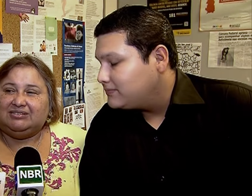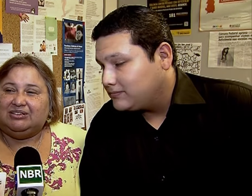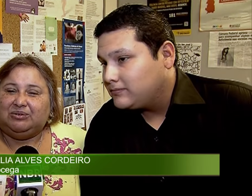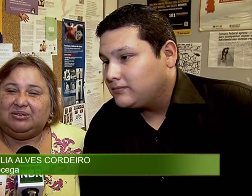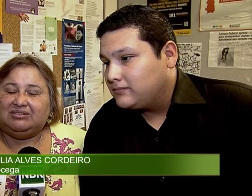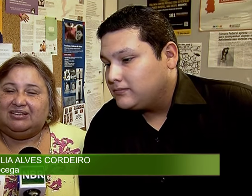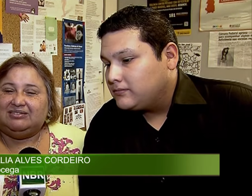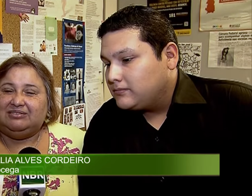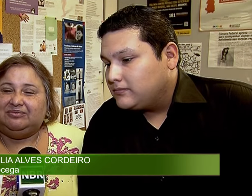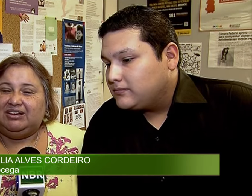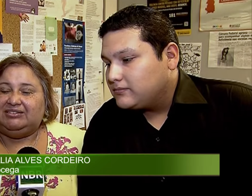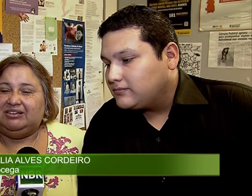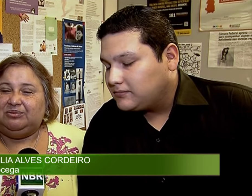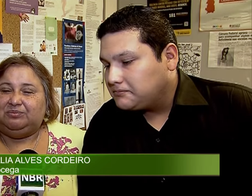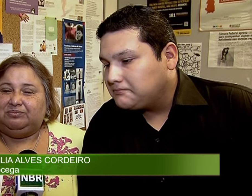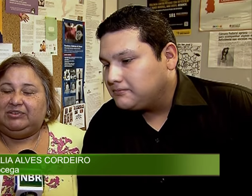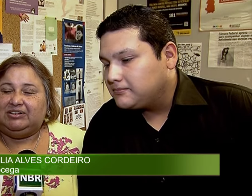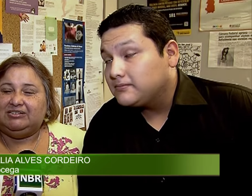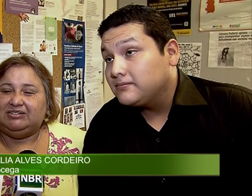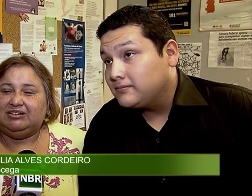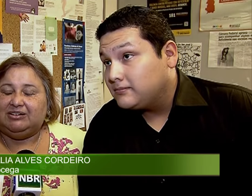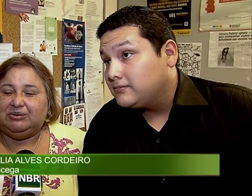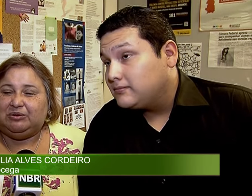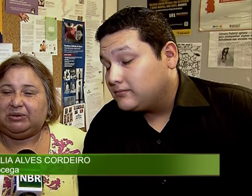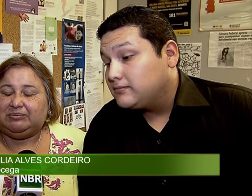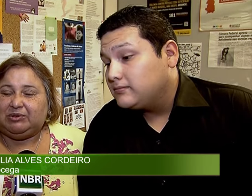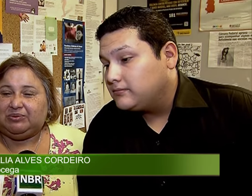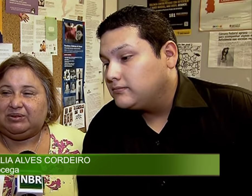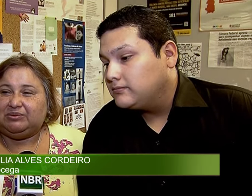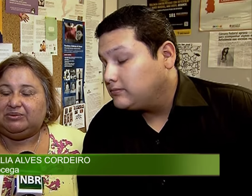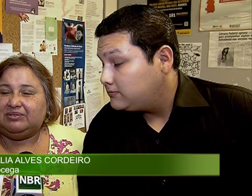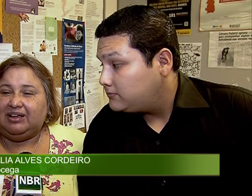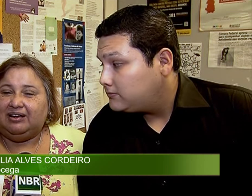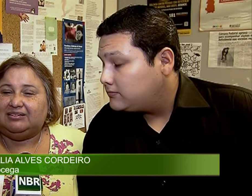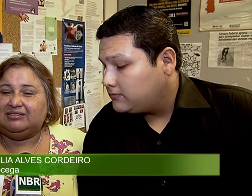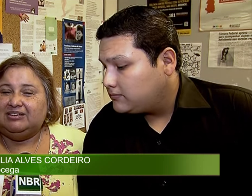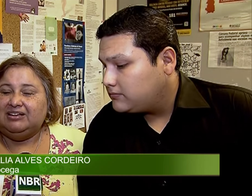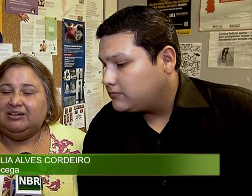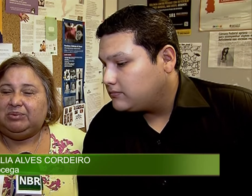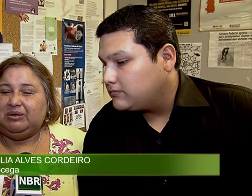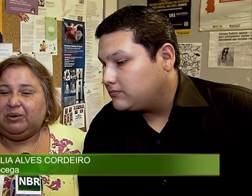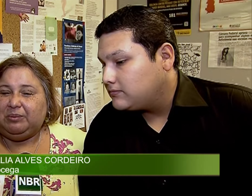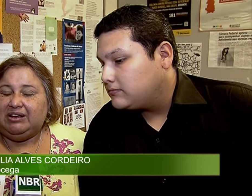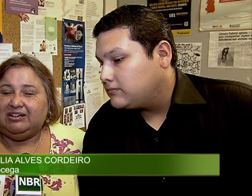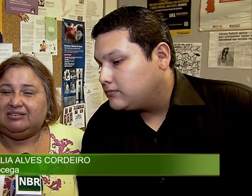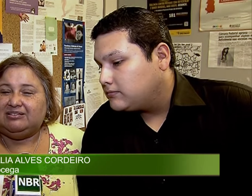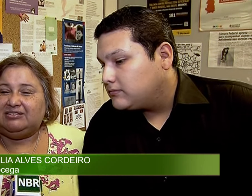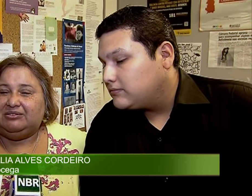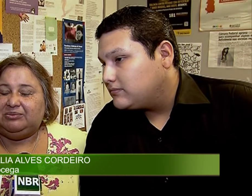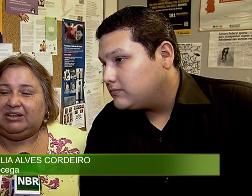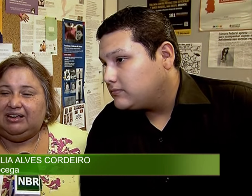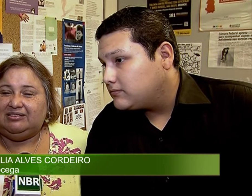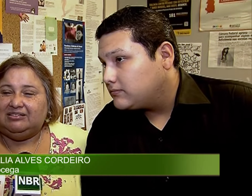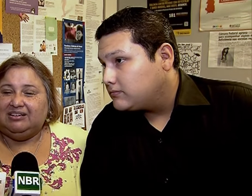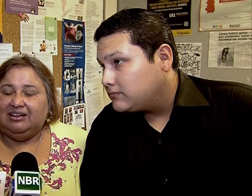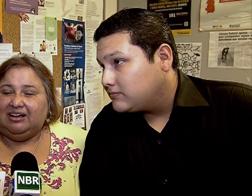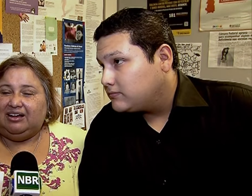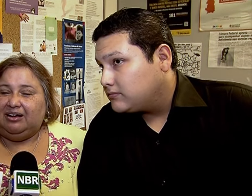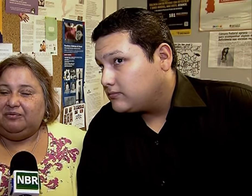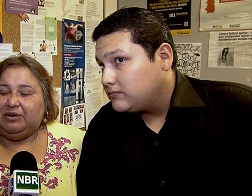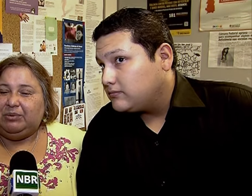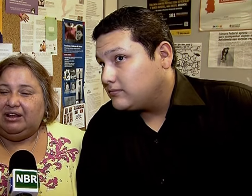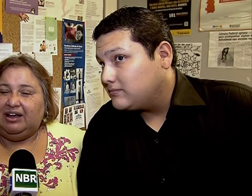certeza, nossa, vai ter um grande ganho para as pessoas surdo-cegas, principalmente essas que não têm